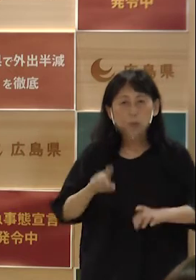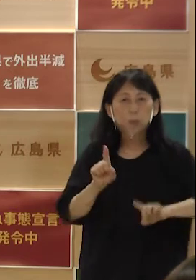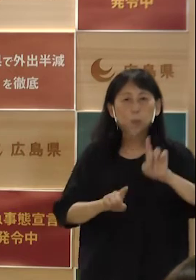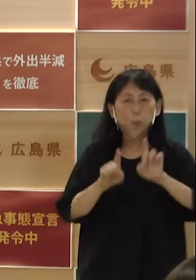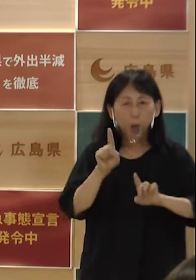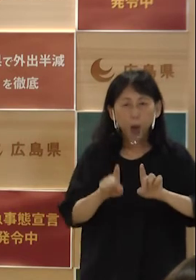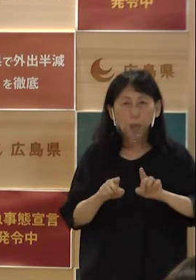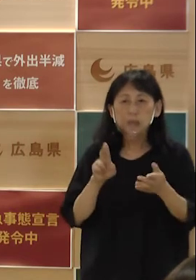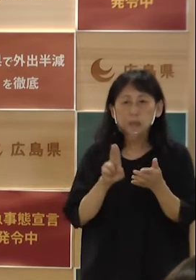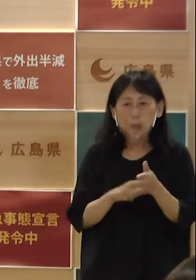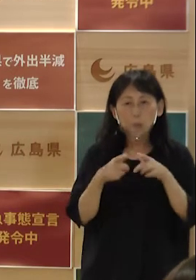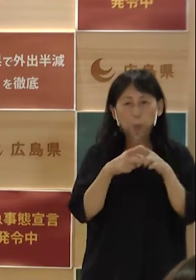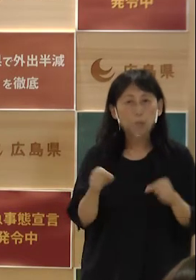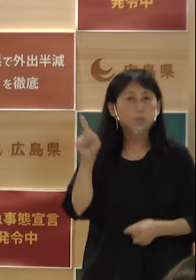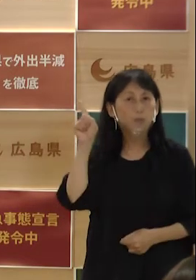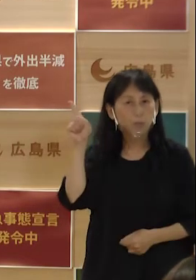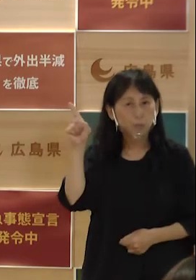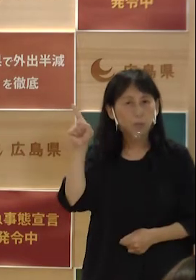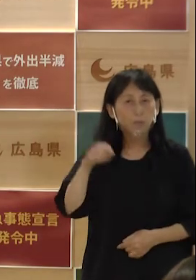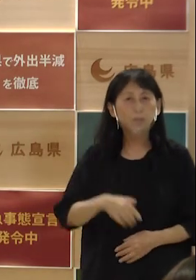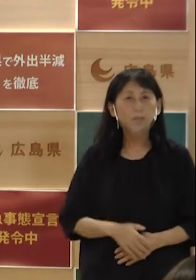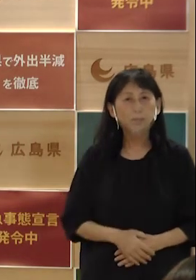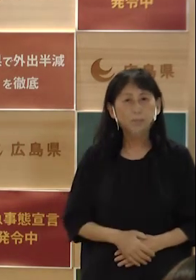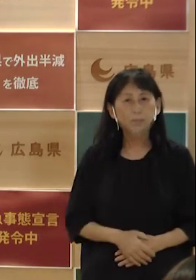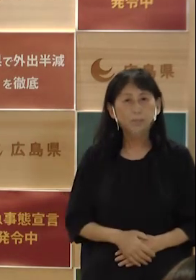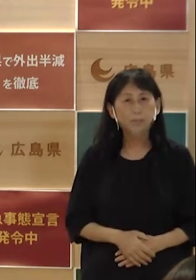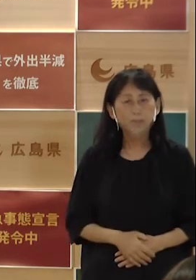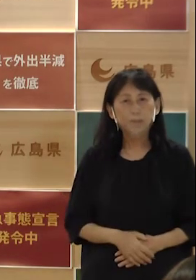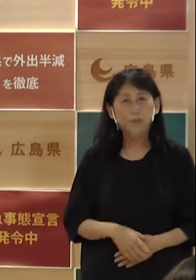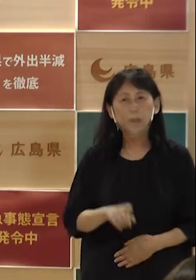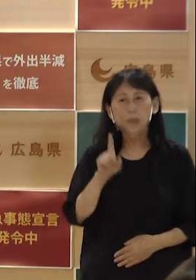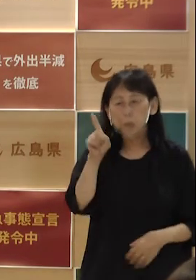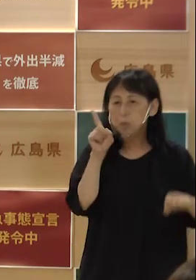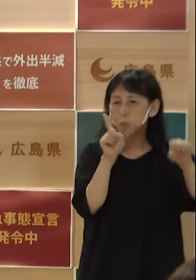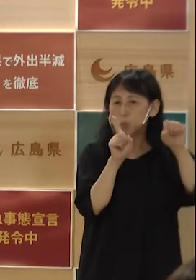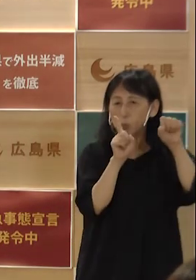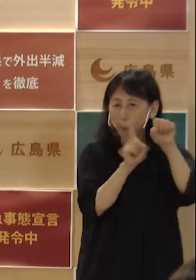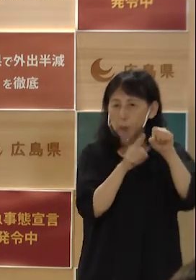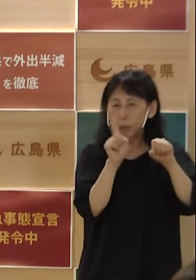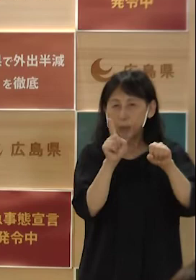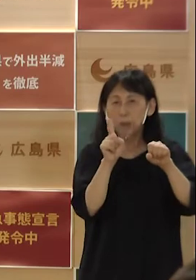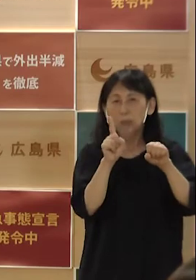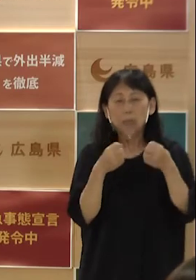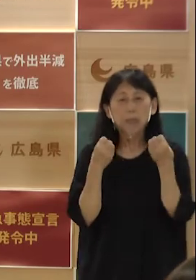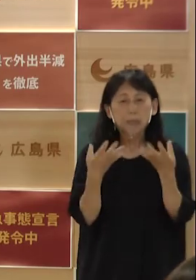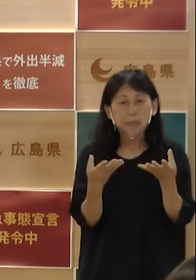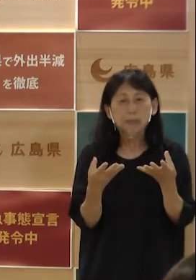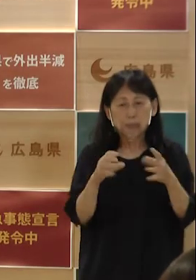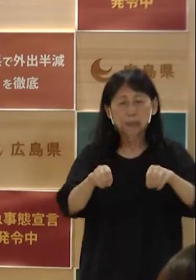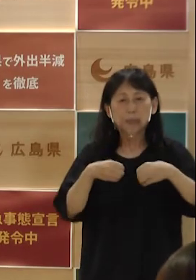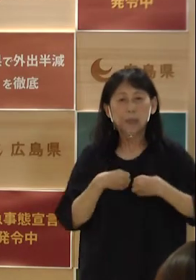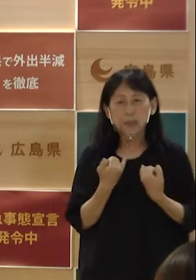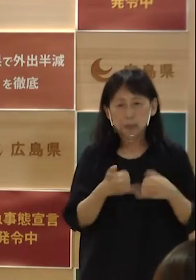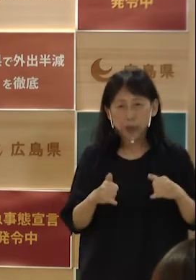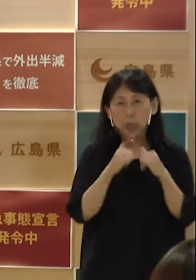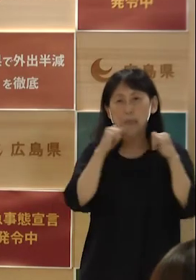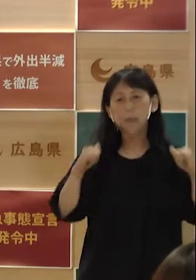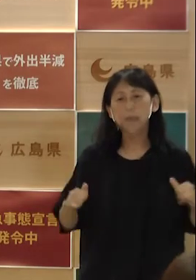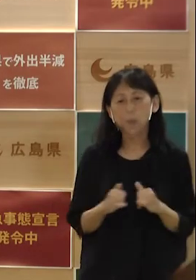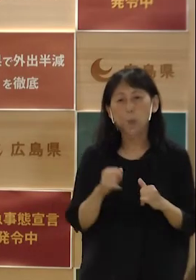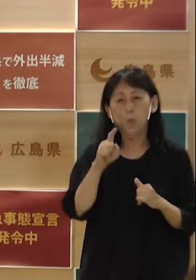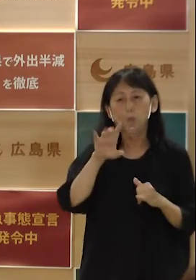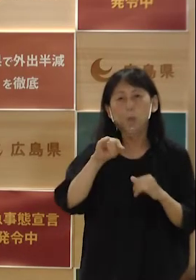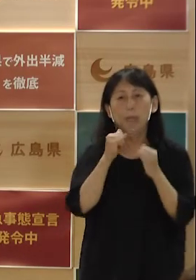実に決めることですけども、一つの目安である新規感染者数の人口が10万人あたり、これ